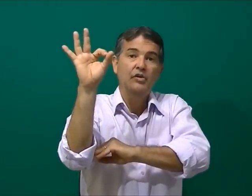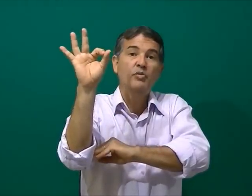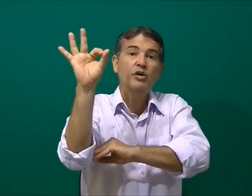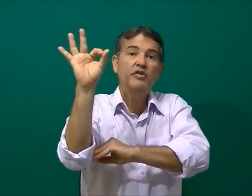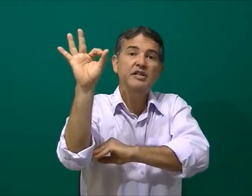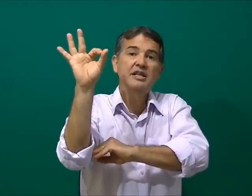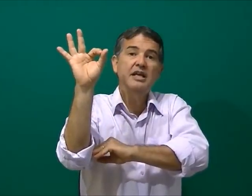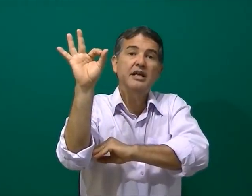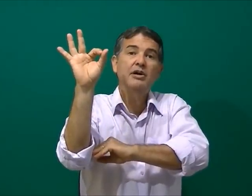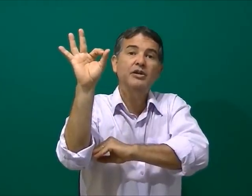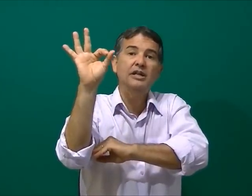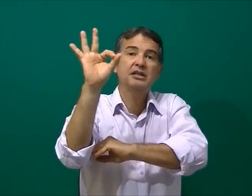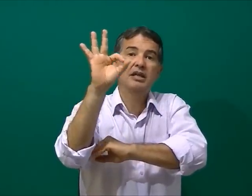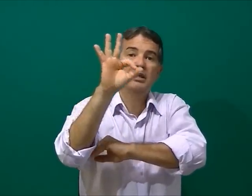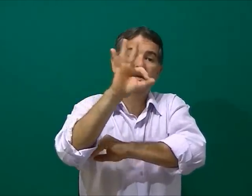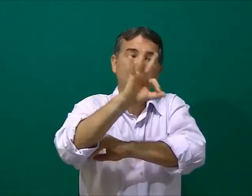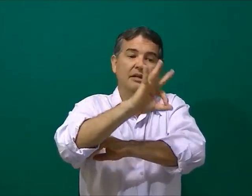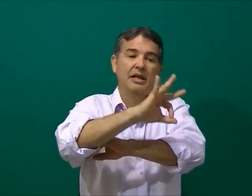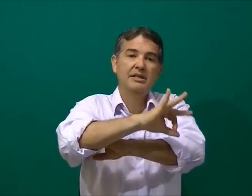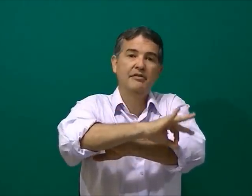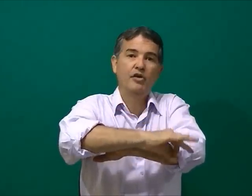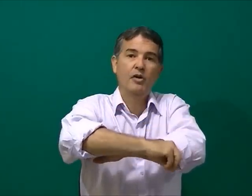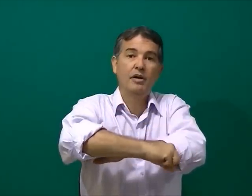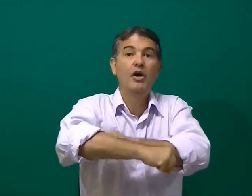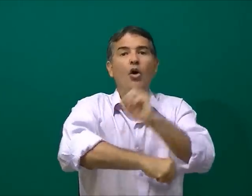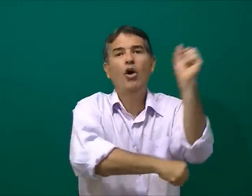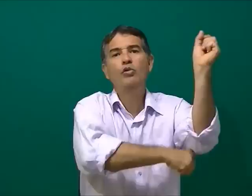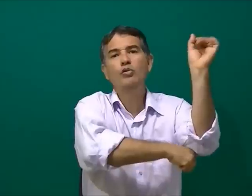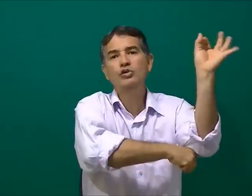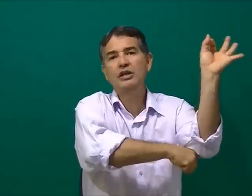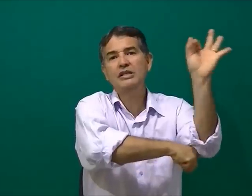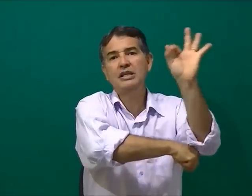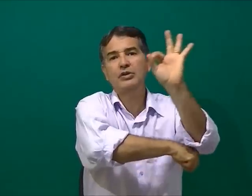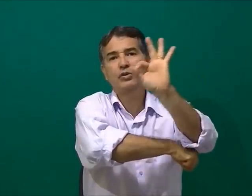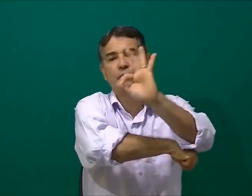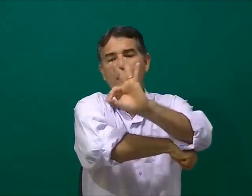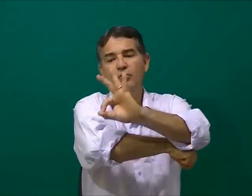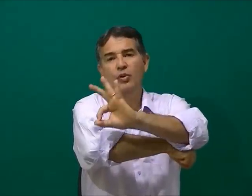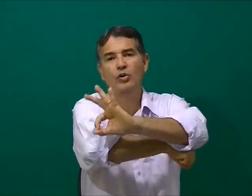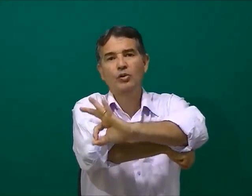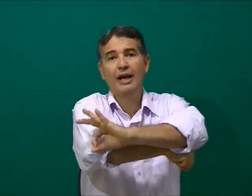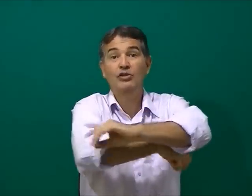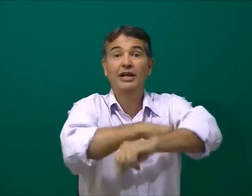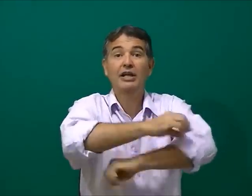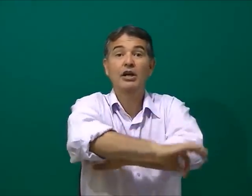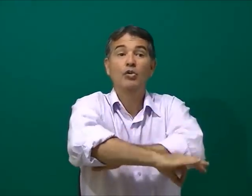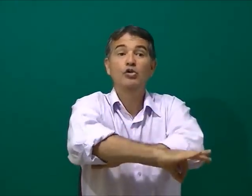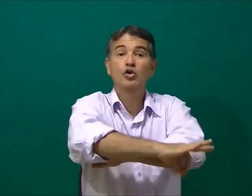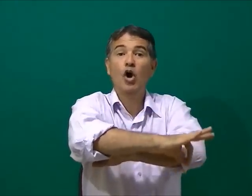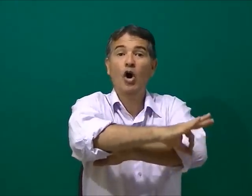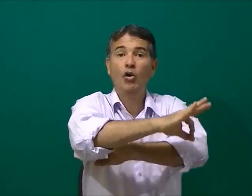Como é que eu vou dizer que o anoitecer? Desta forma, ou utilizando para o outro lado, já que o